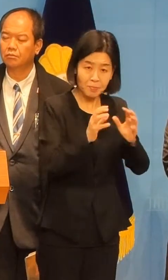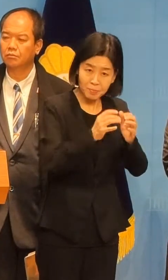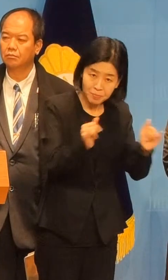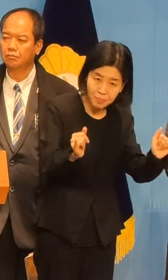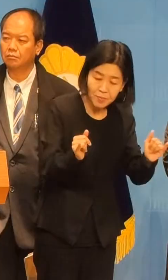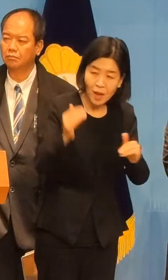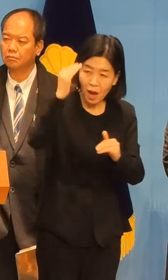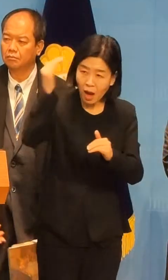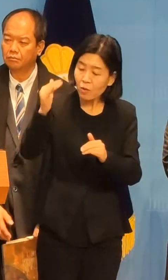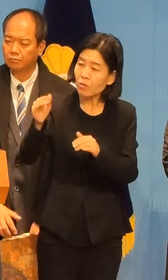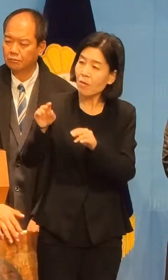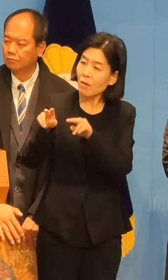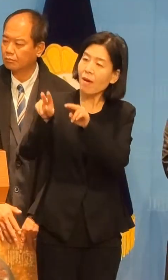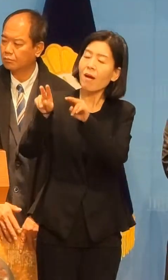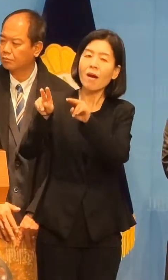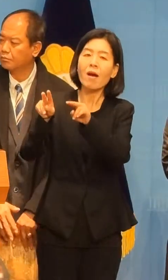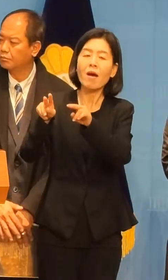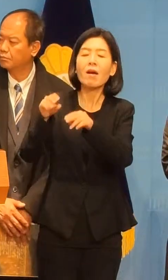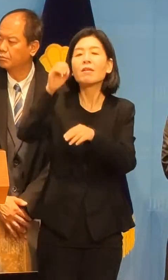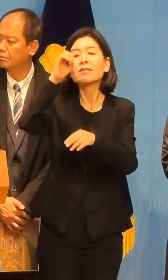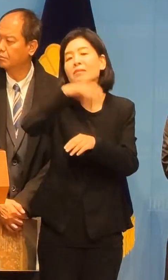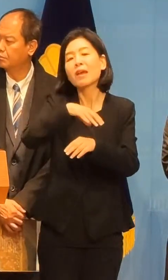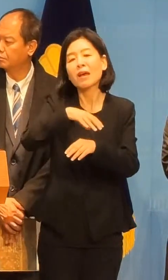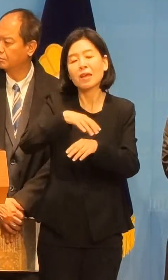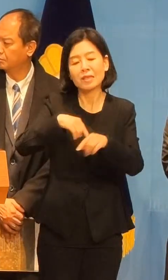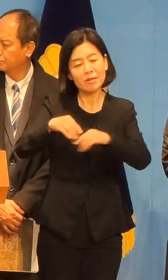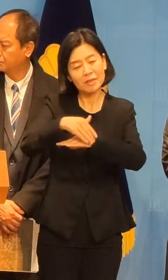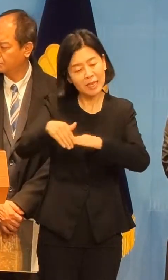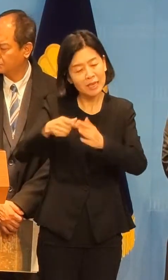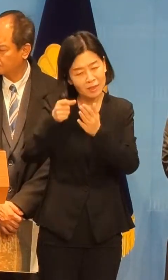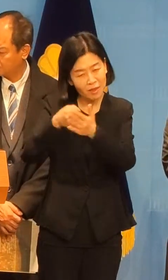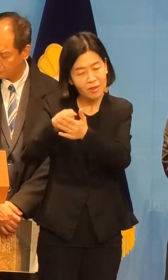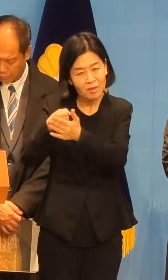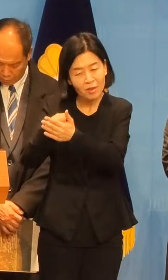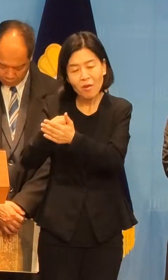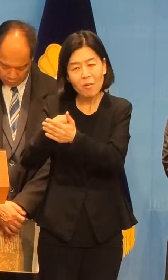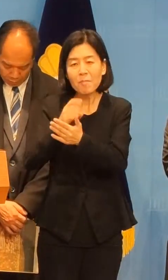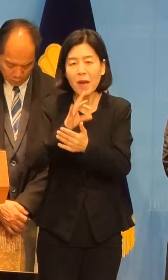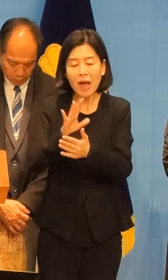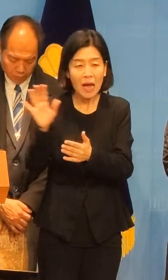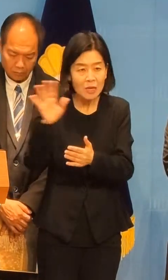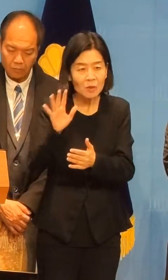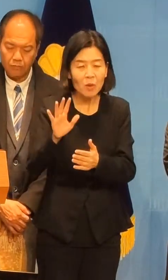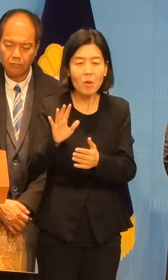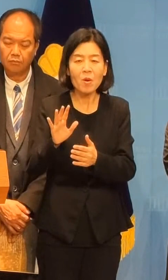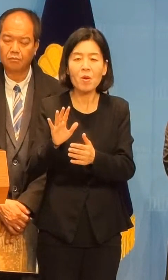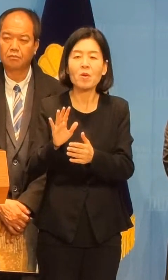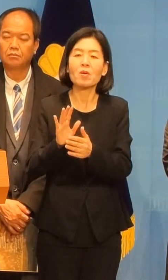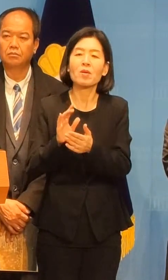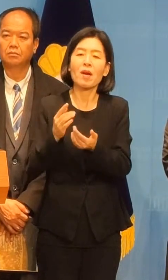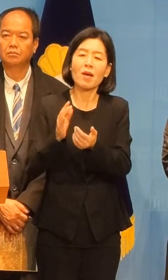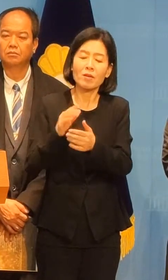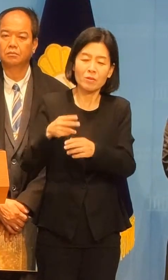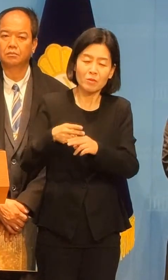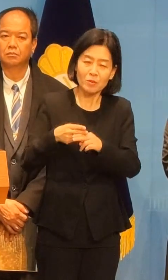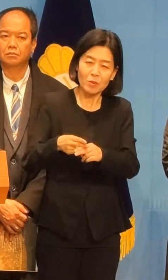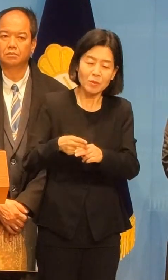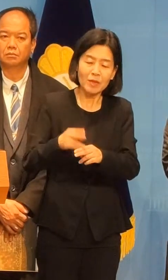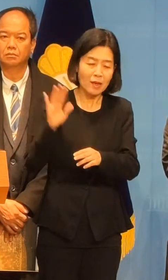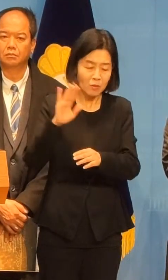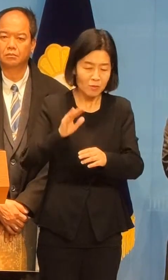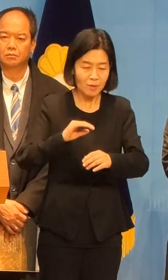한국과 같은 나라를 단순한 정책 결정자가 아닌 독재의 대가와 자유의 책임을